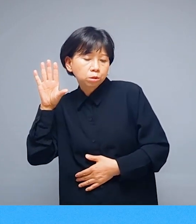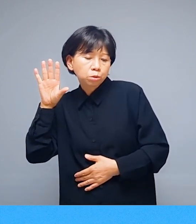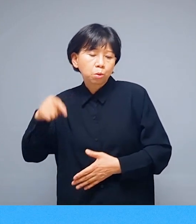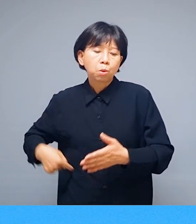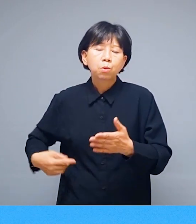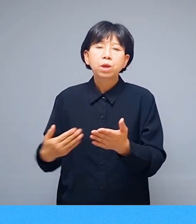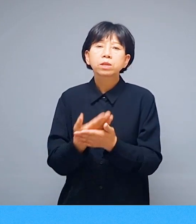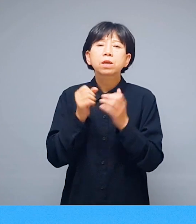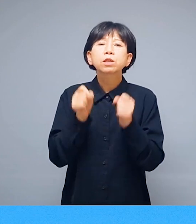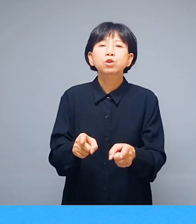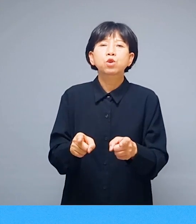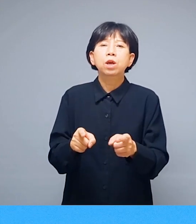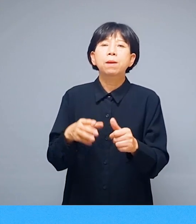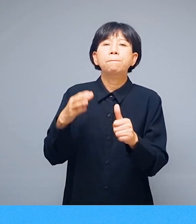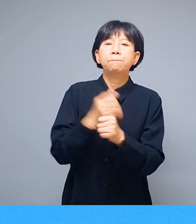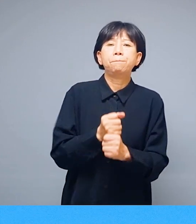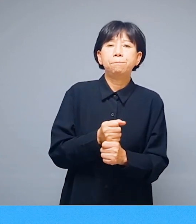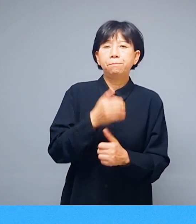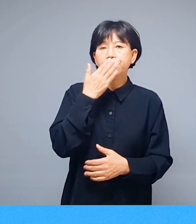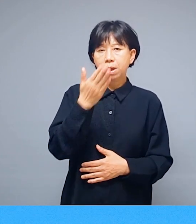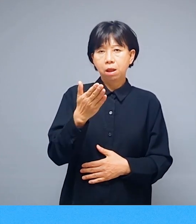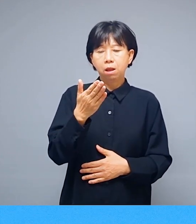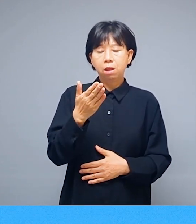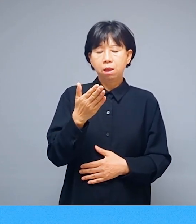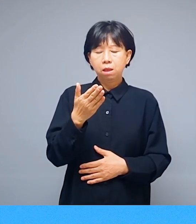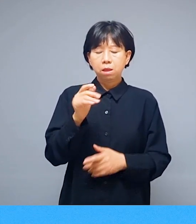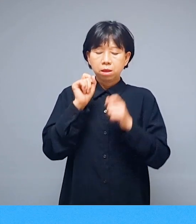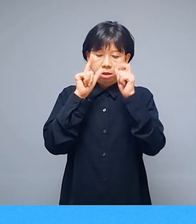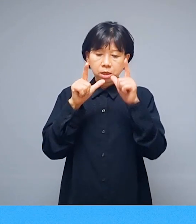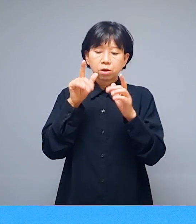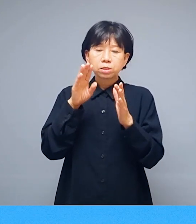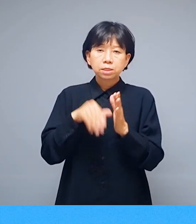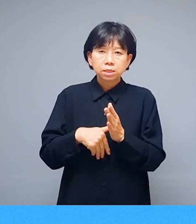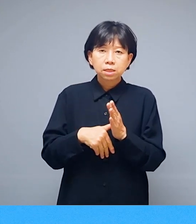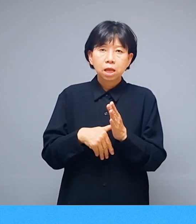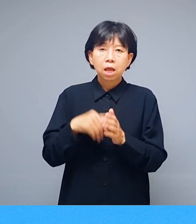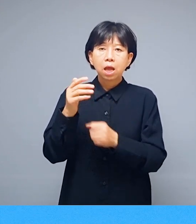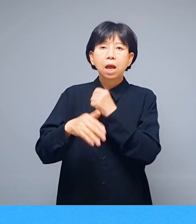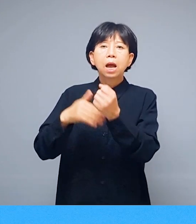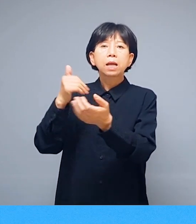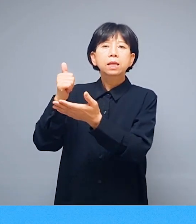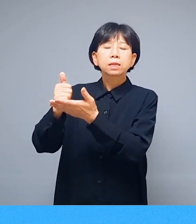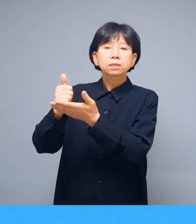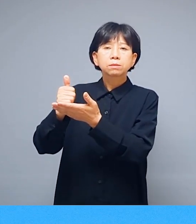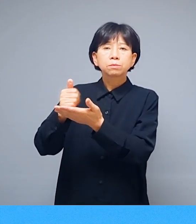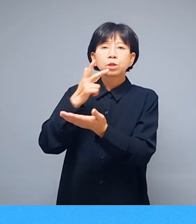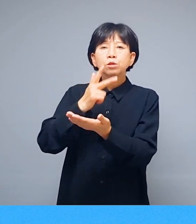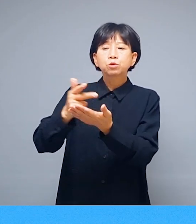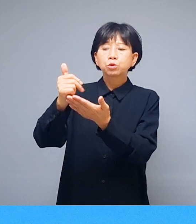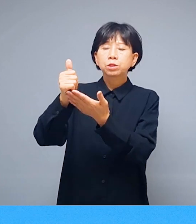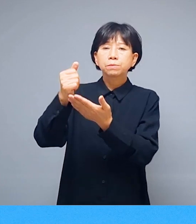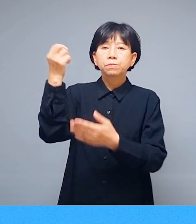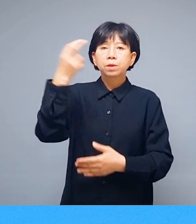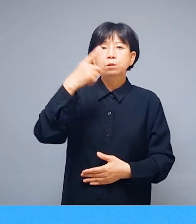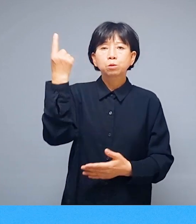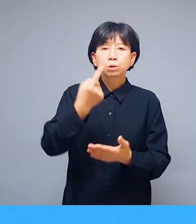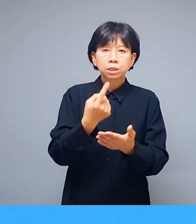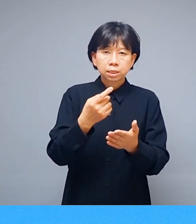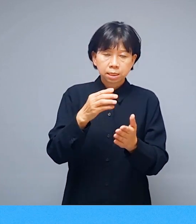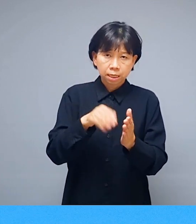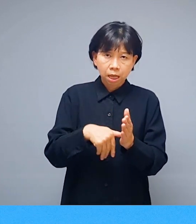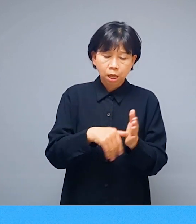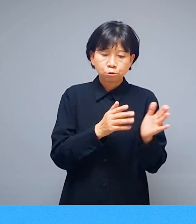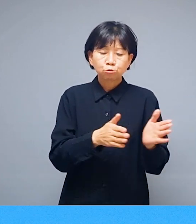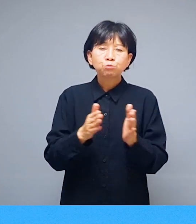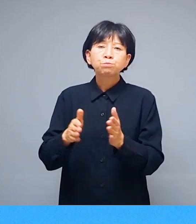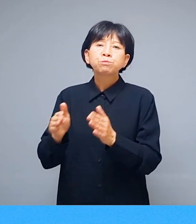회개의 기회를 놓치지 않을 수 있고, 깨어있어야 주님 다시 오실 때 준비할 수 있기 때문에